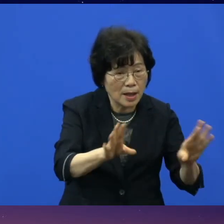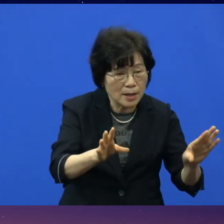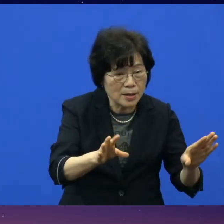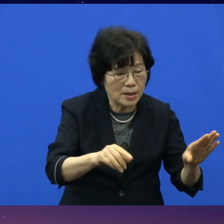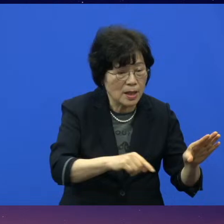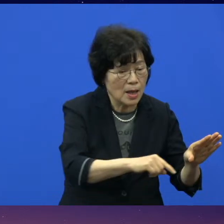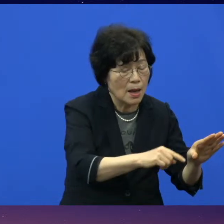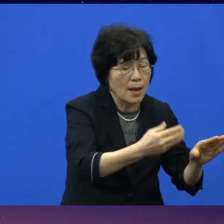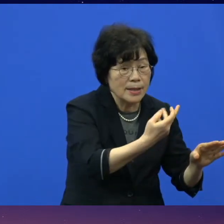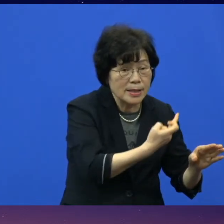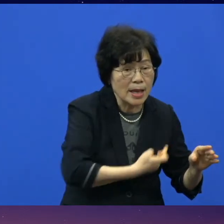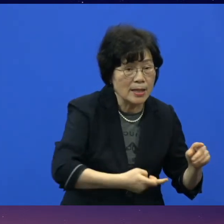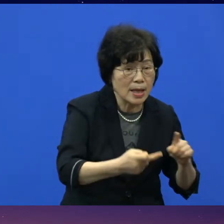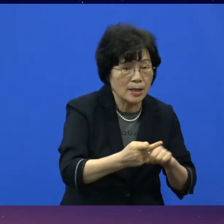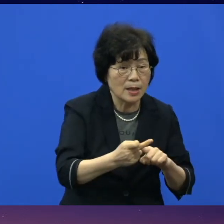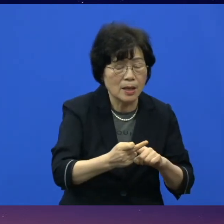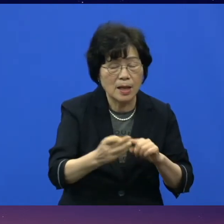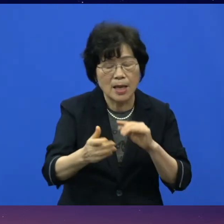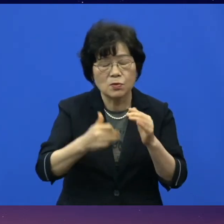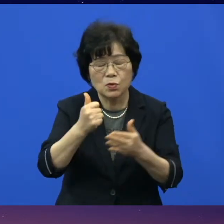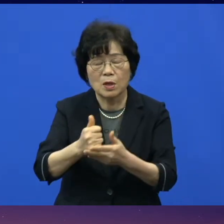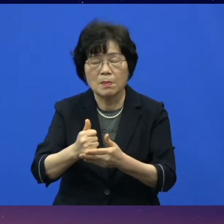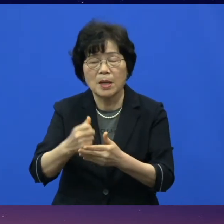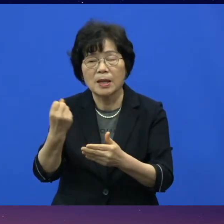다시 디베랴 바닷가에 찾아와 주시죠.